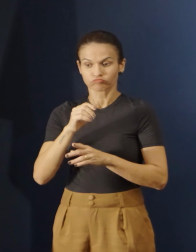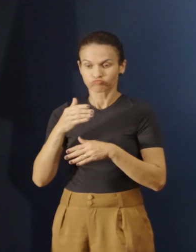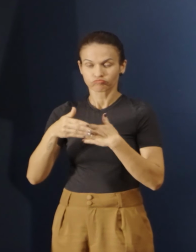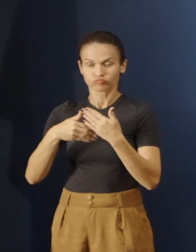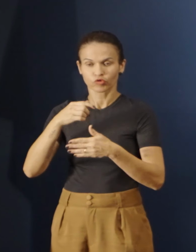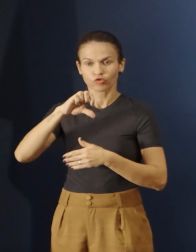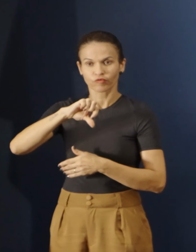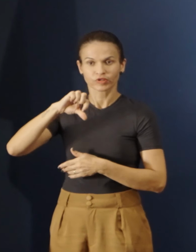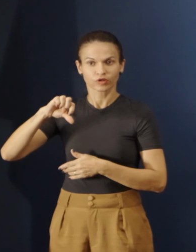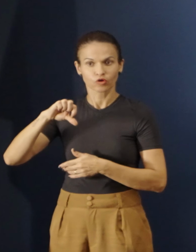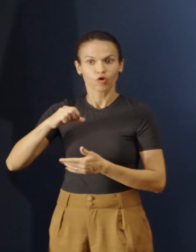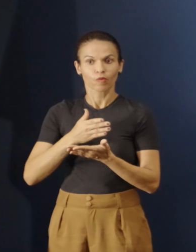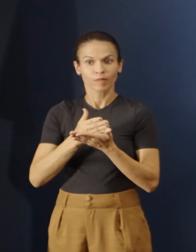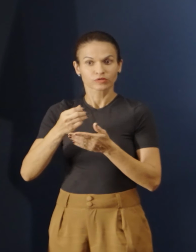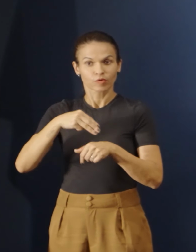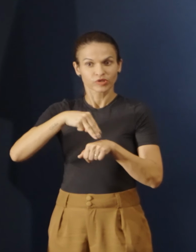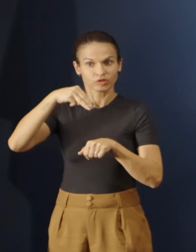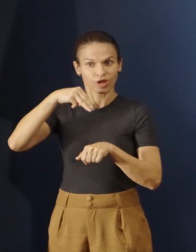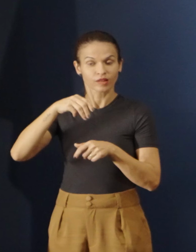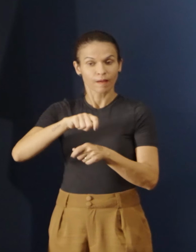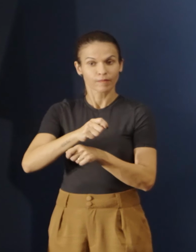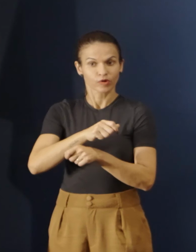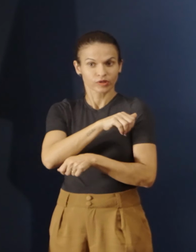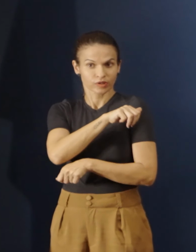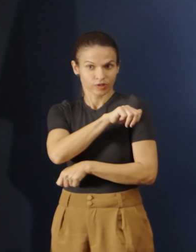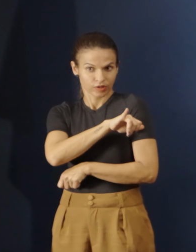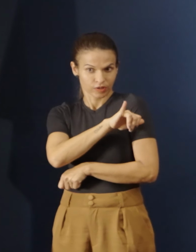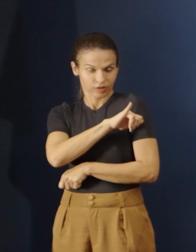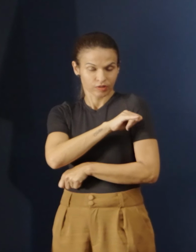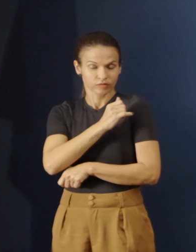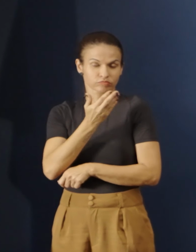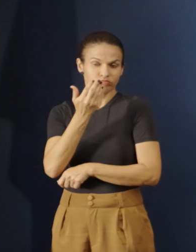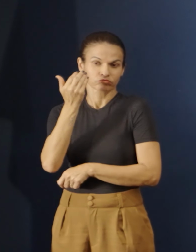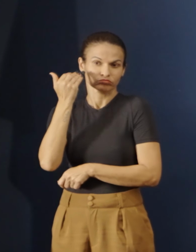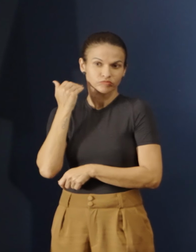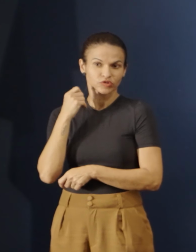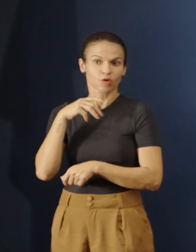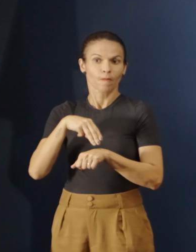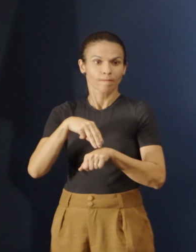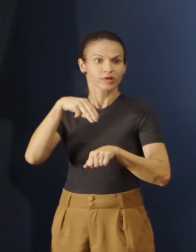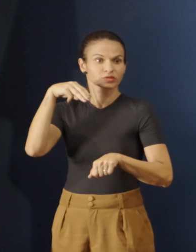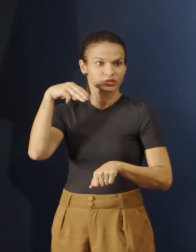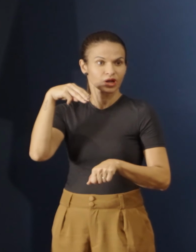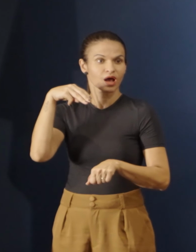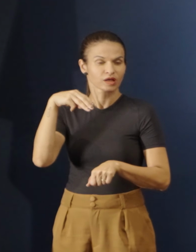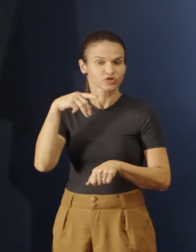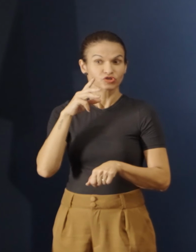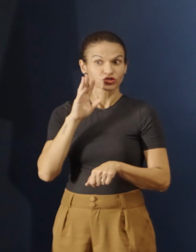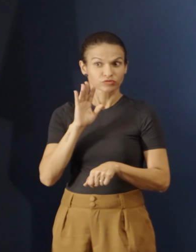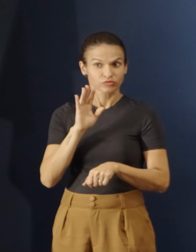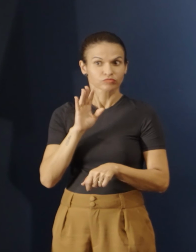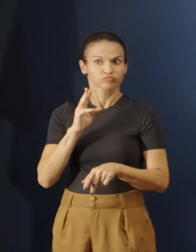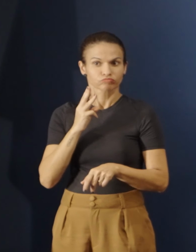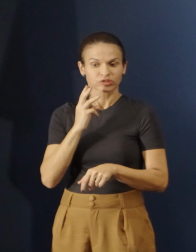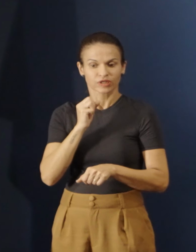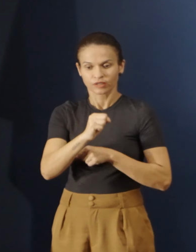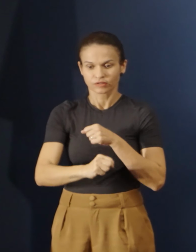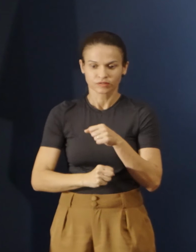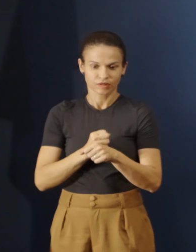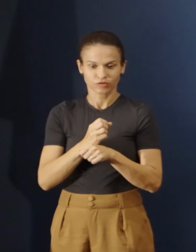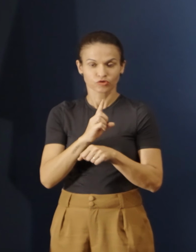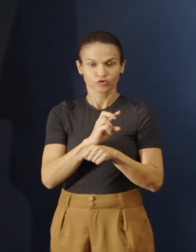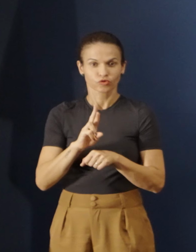eu começo meu mestrado na PUC Rio. E naquela época, já se deve se lembrar que o mestrado, eu ainda peguei o mestrado de 3 anos, e o